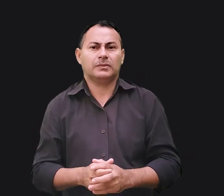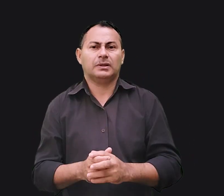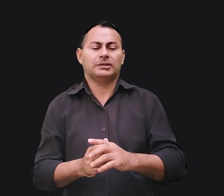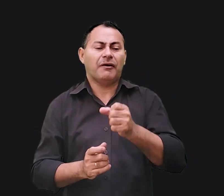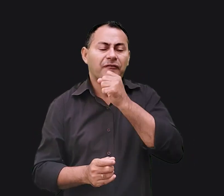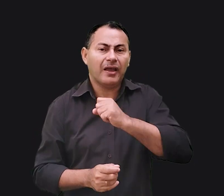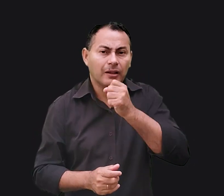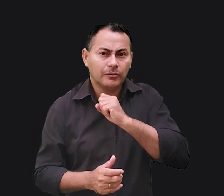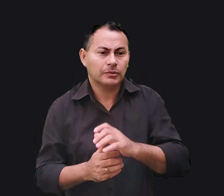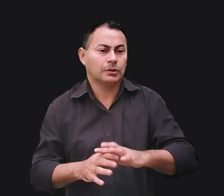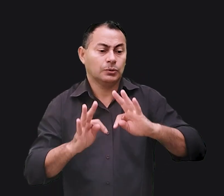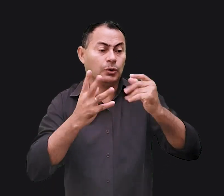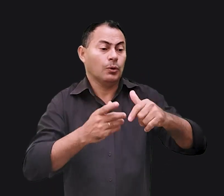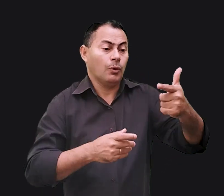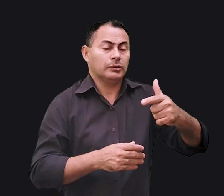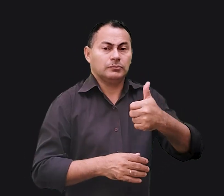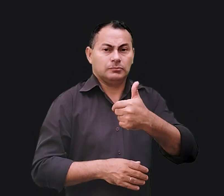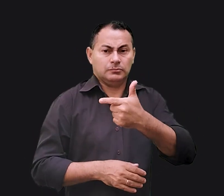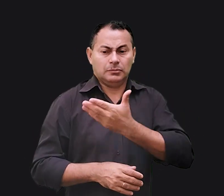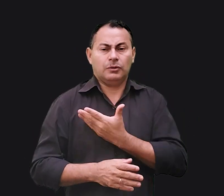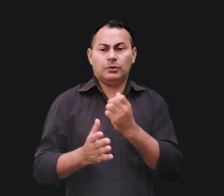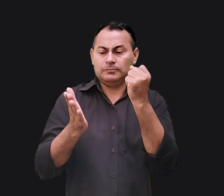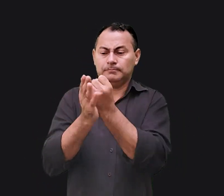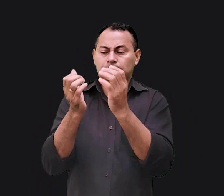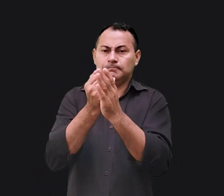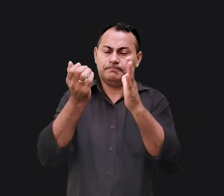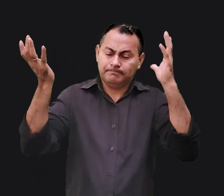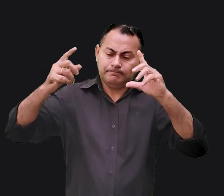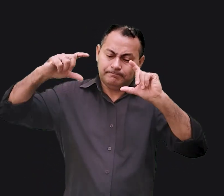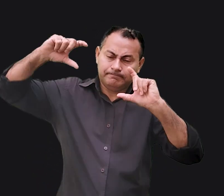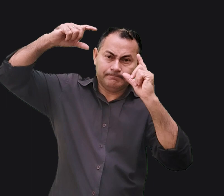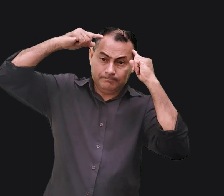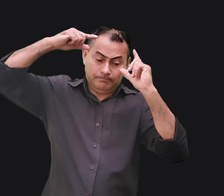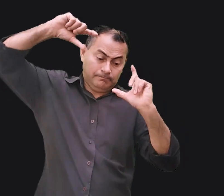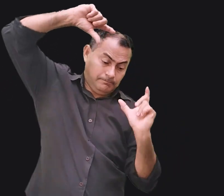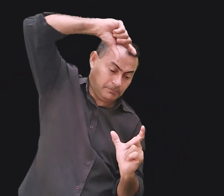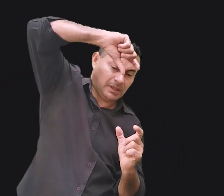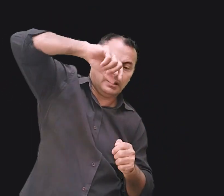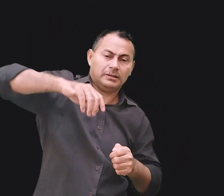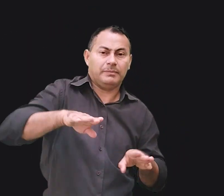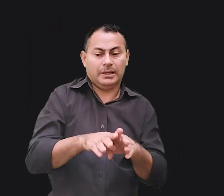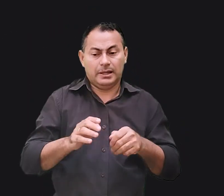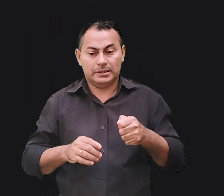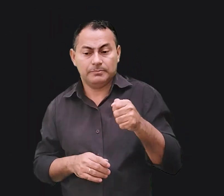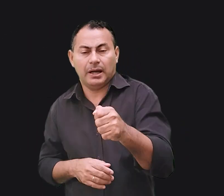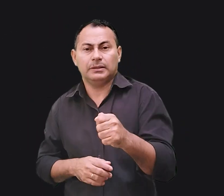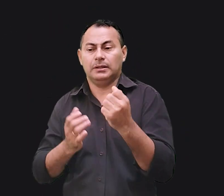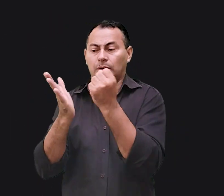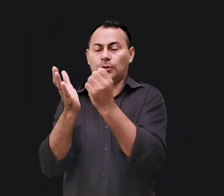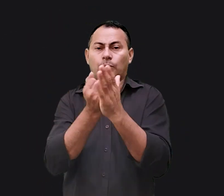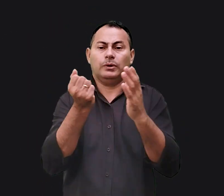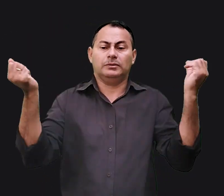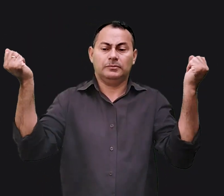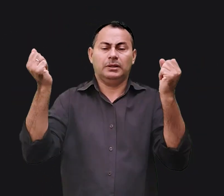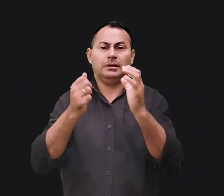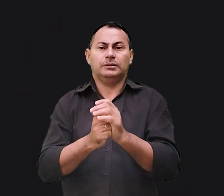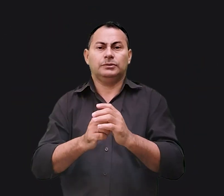velho. Todos os outros morreram crucificados de cabeça para baixo, à espada, em cruzes em formato de um